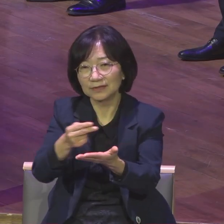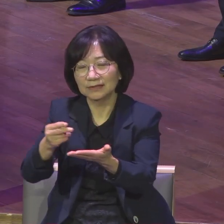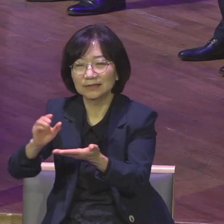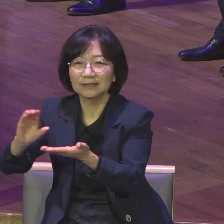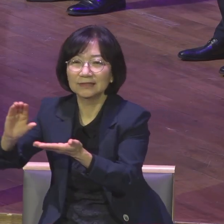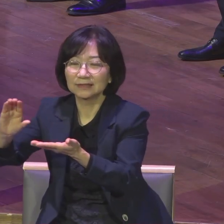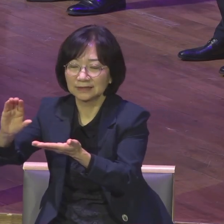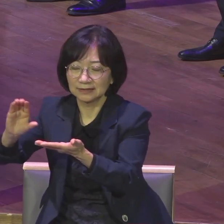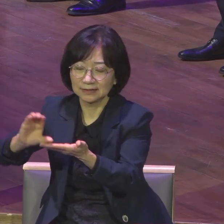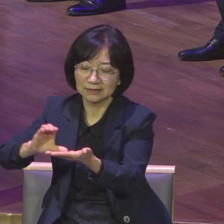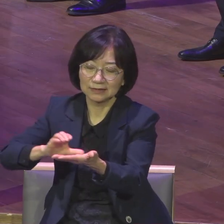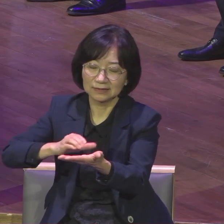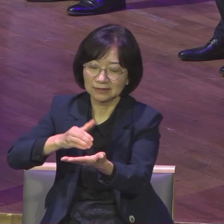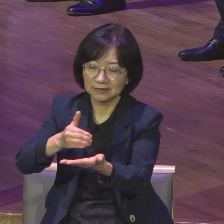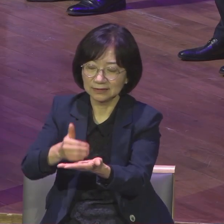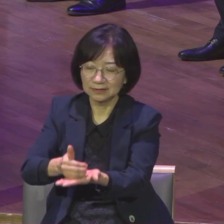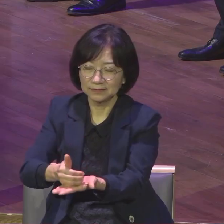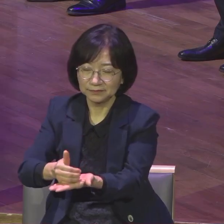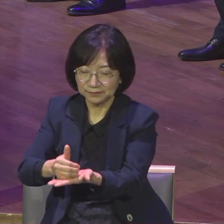예수는